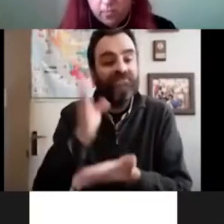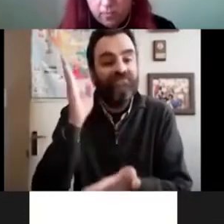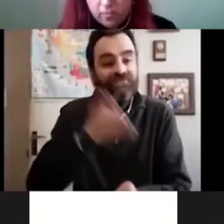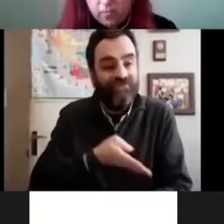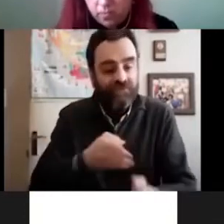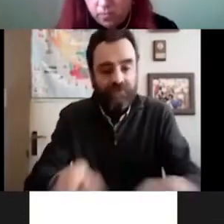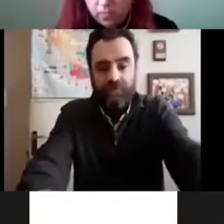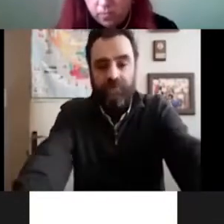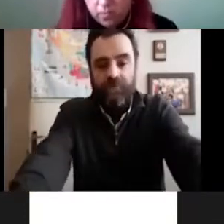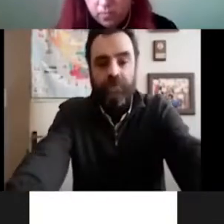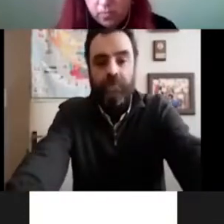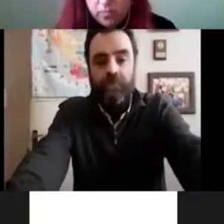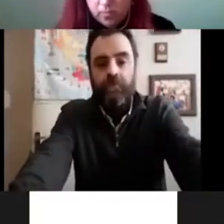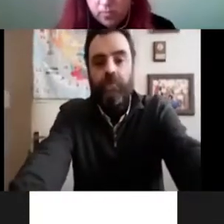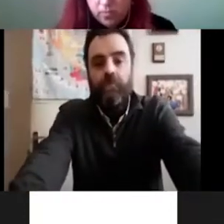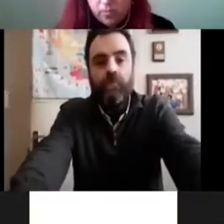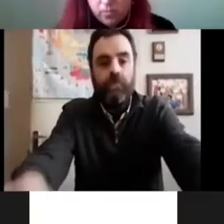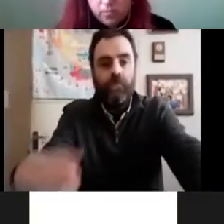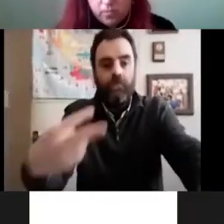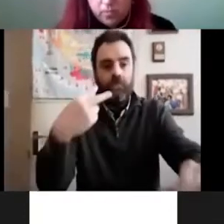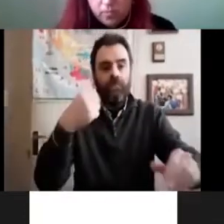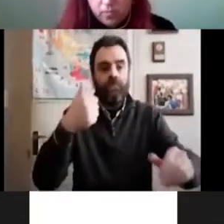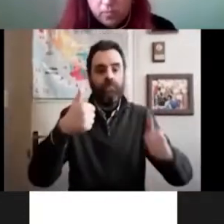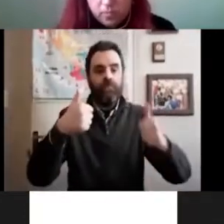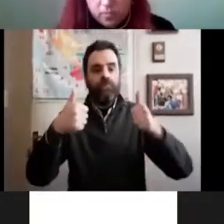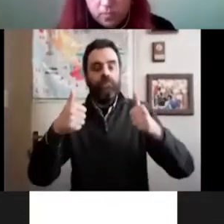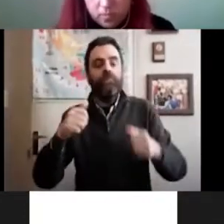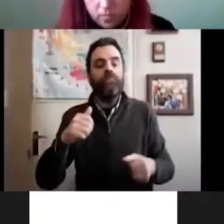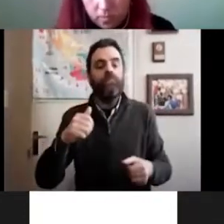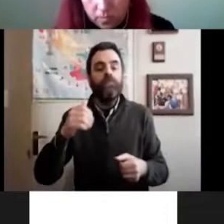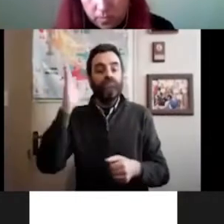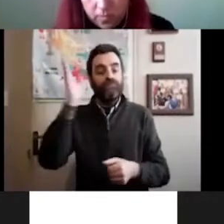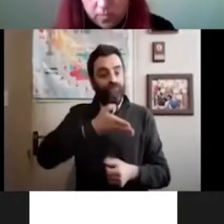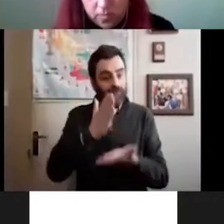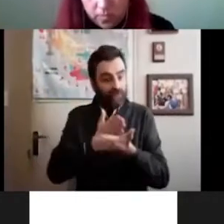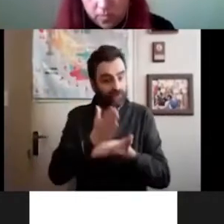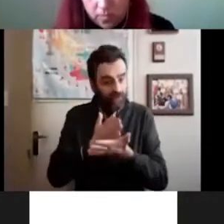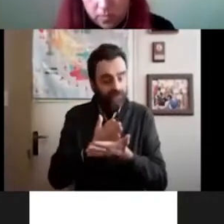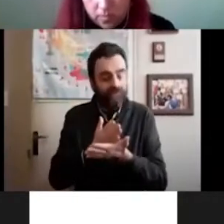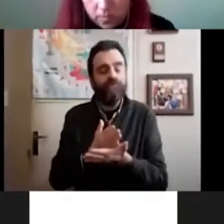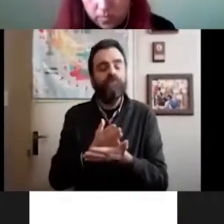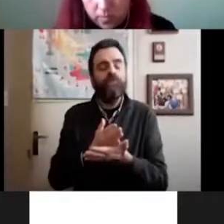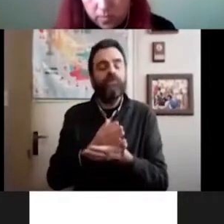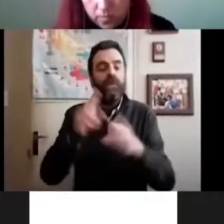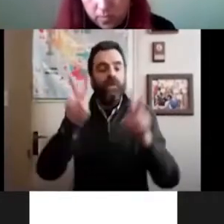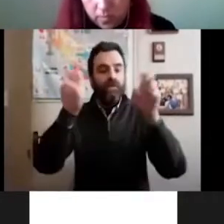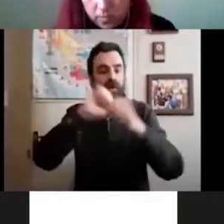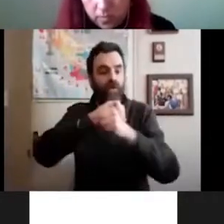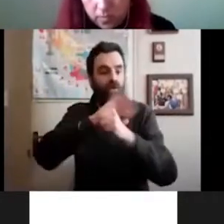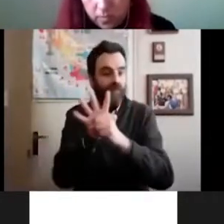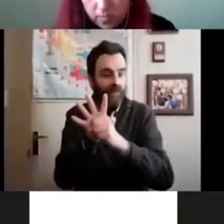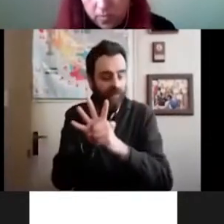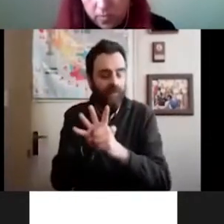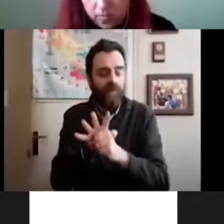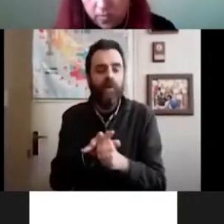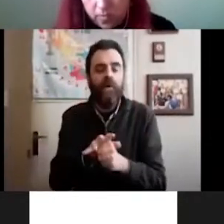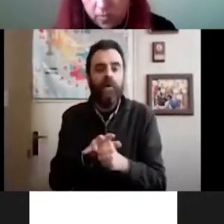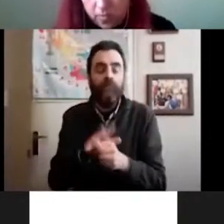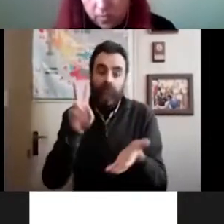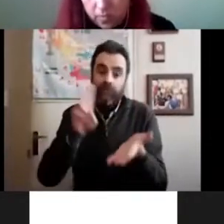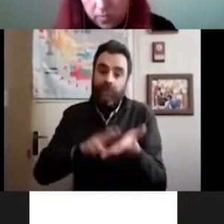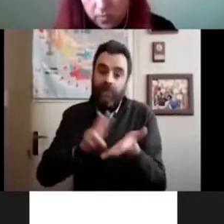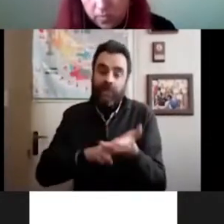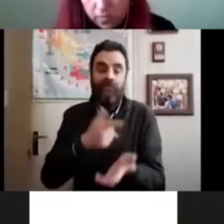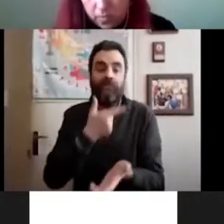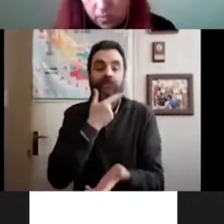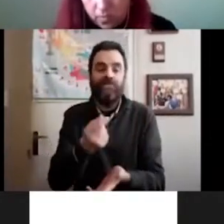Al principio, cuando se suspendieron las clases, se suspendieron las clases, dice, por